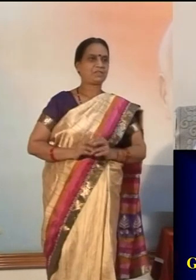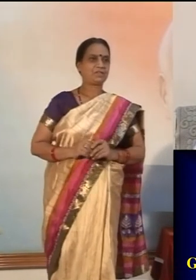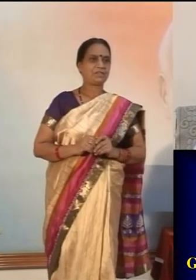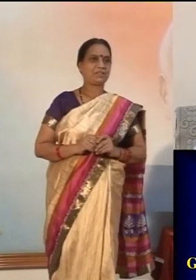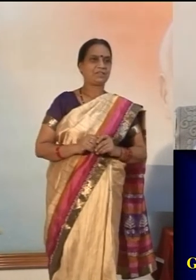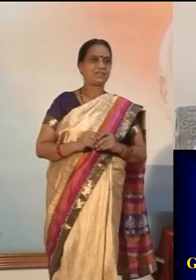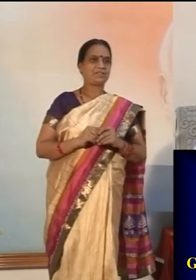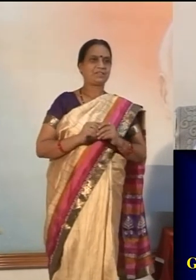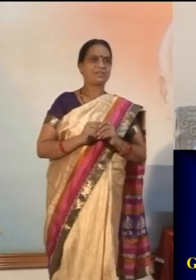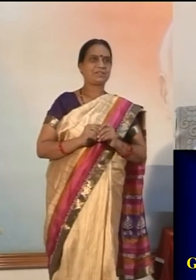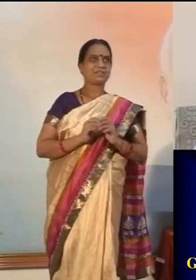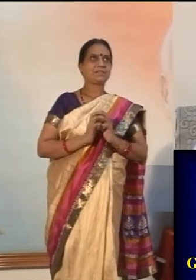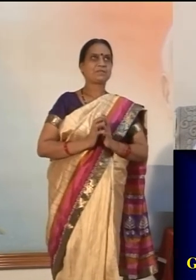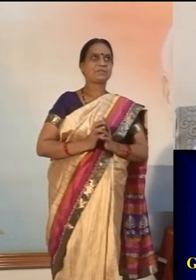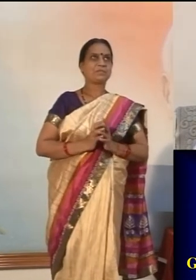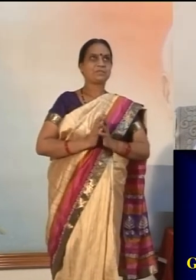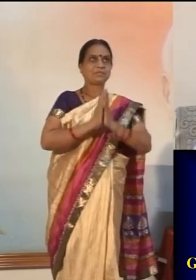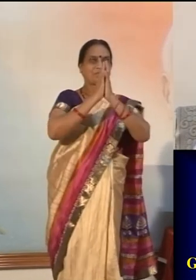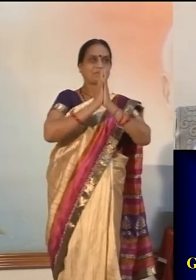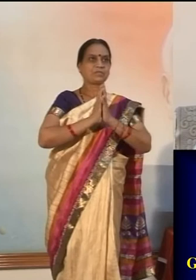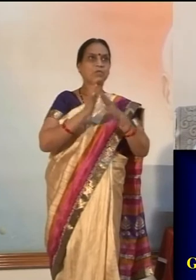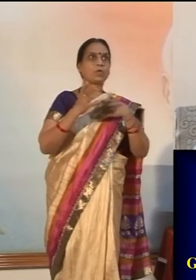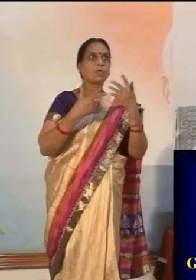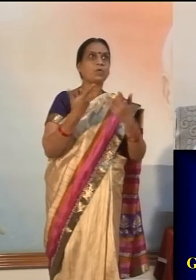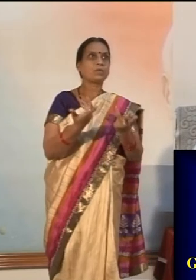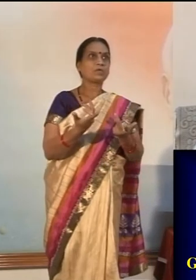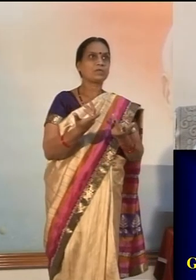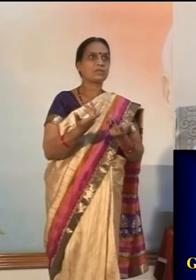और भगवान के पास पहुंचकर उनसे शिकायत की